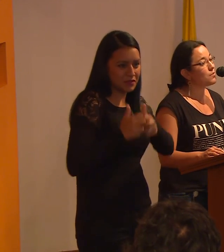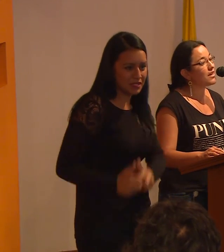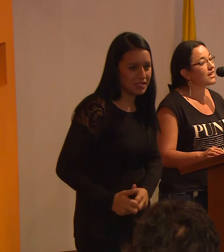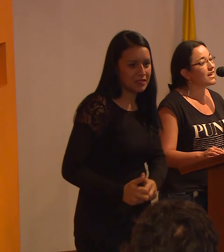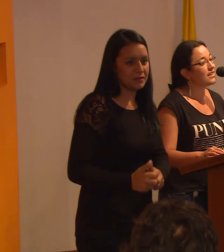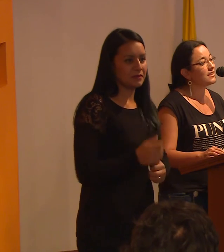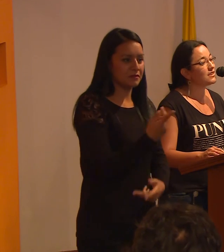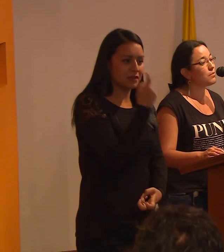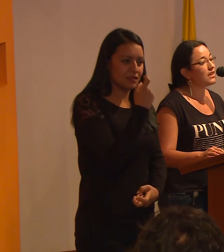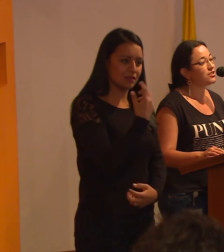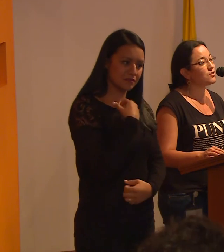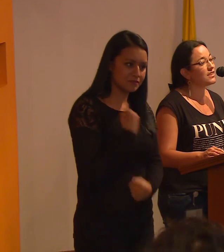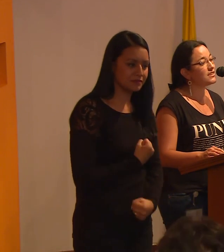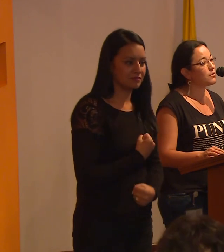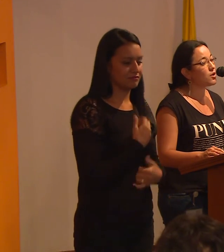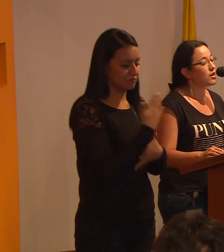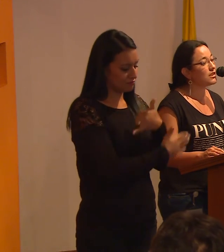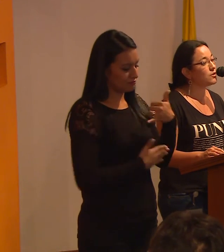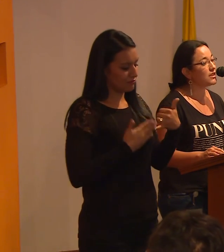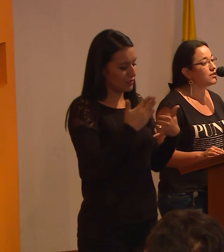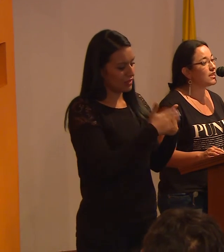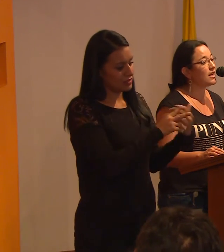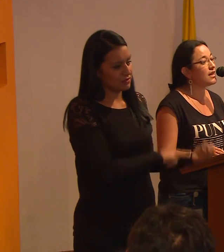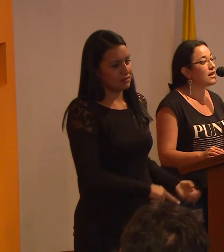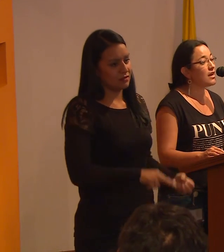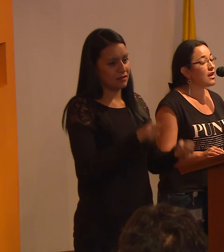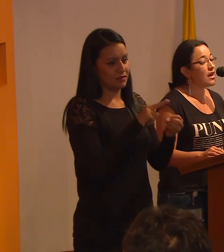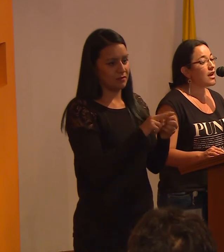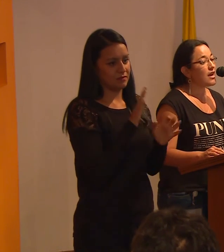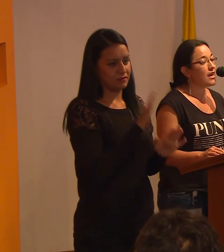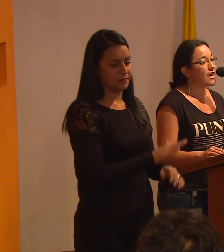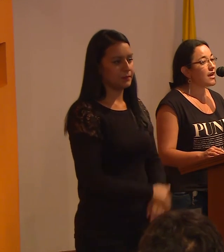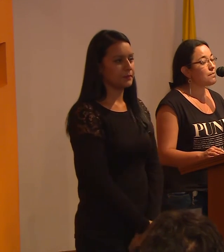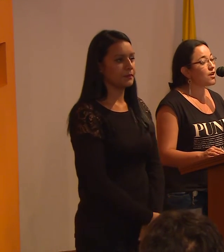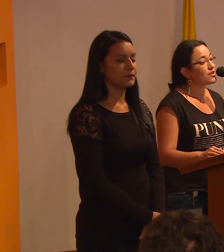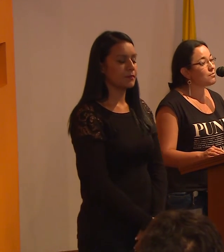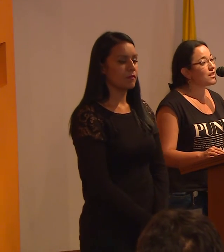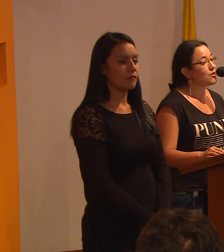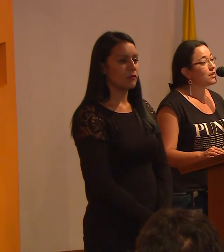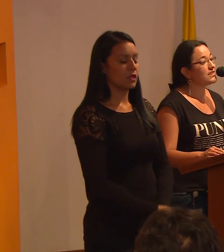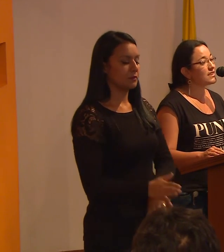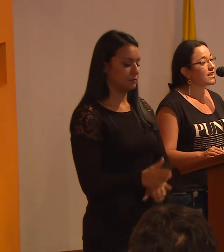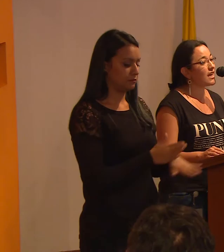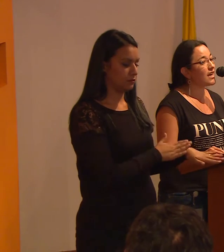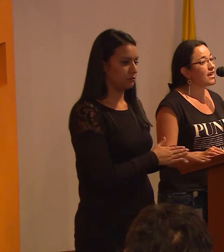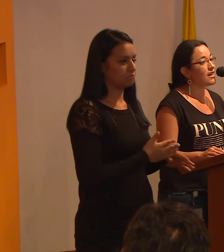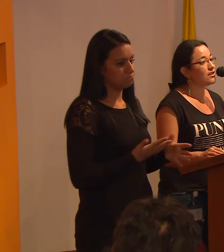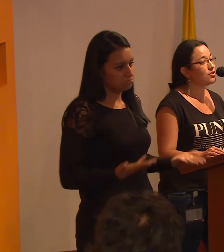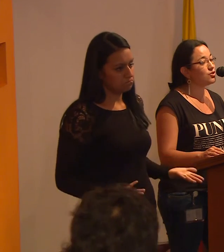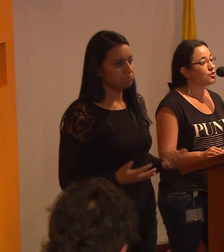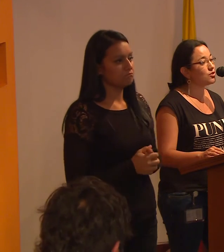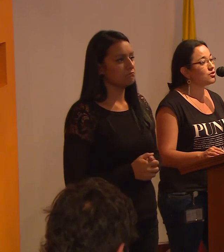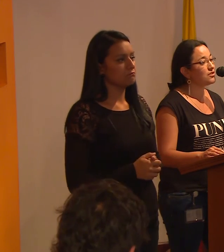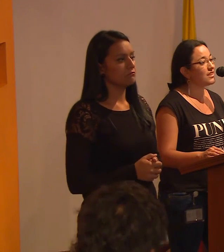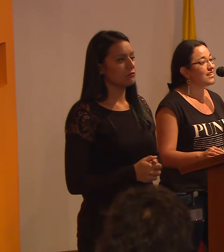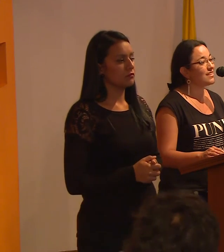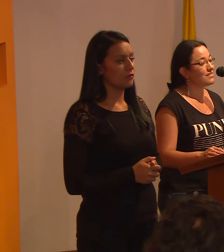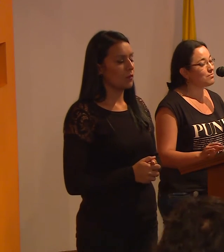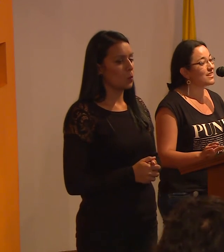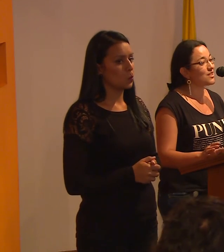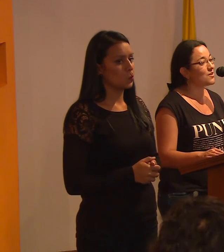poca propiedad que hay en este país sobre el sistema educativo nacional. Pero también debo decir que